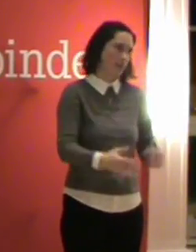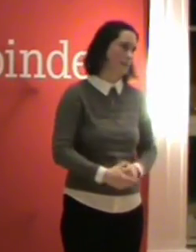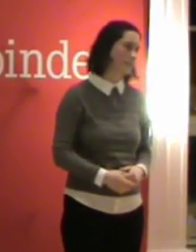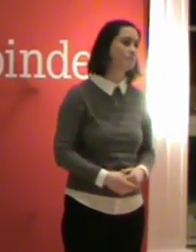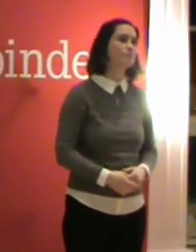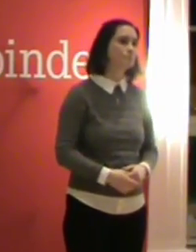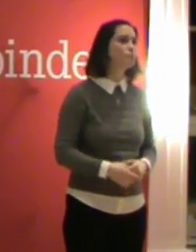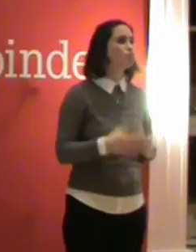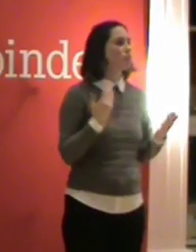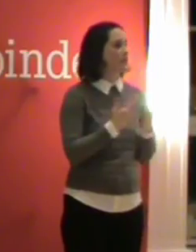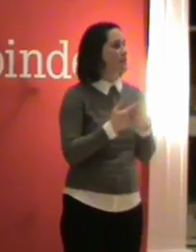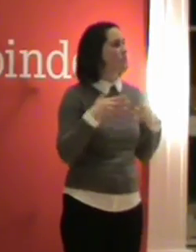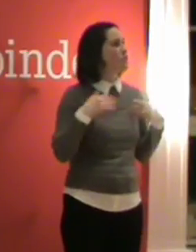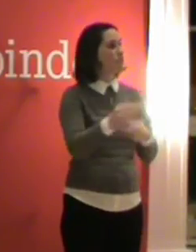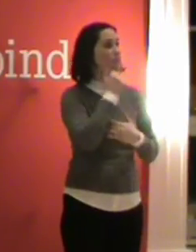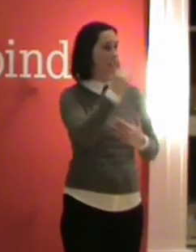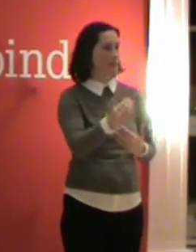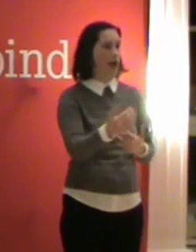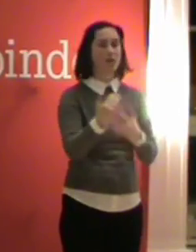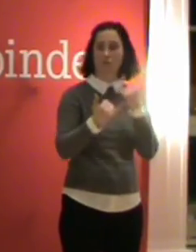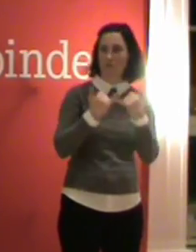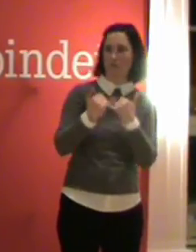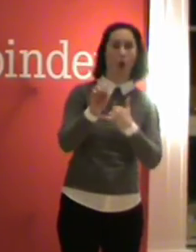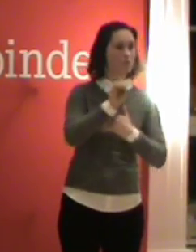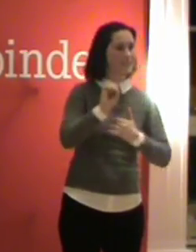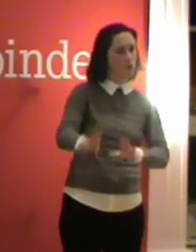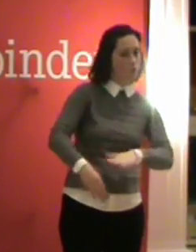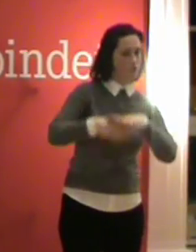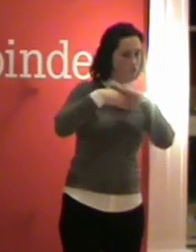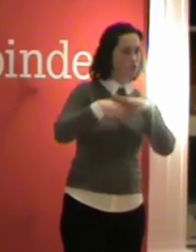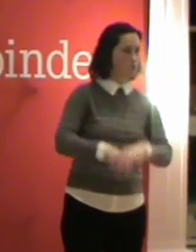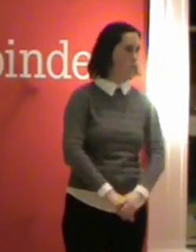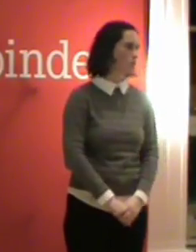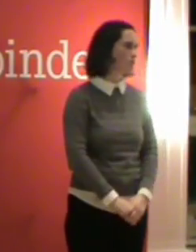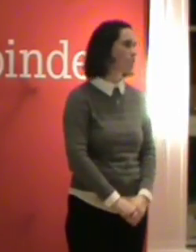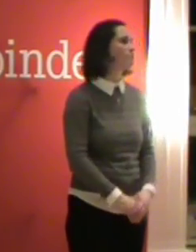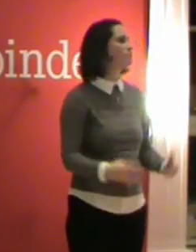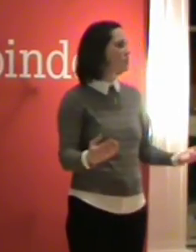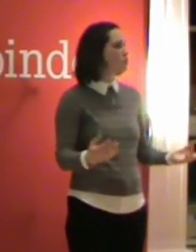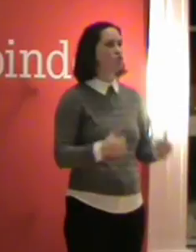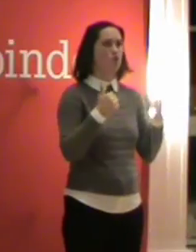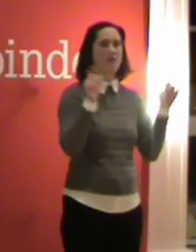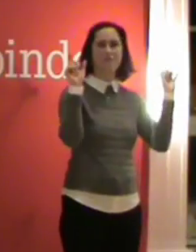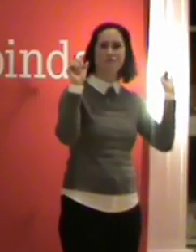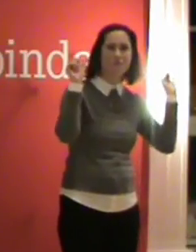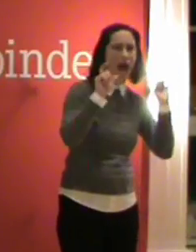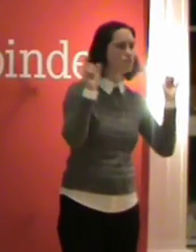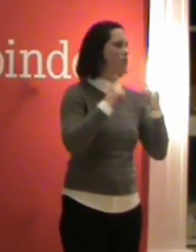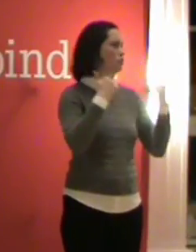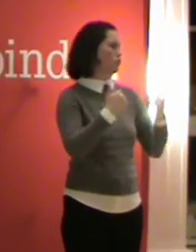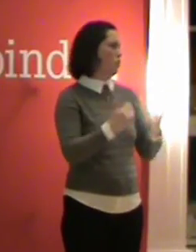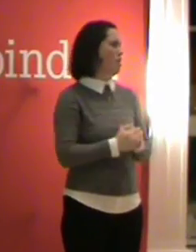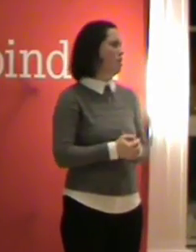Jedenfalls auch da vielen Dank, Frau Sitte, dass Sie uns da unterstützt haben. Das war eine riesentolle Veranstaltung, wenn man